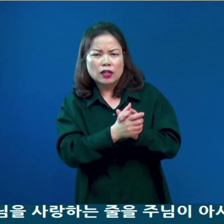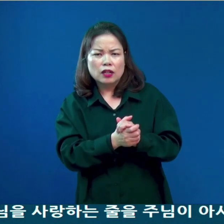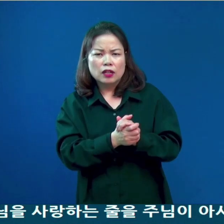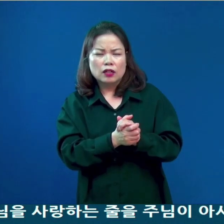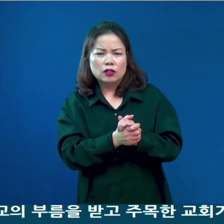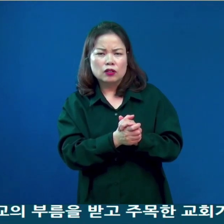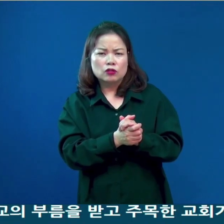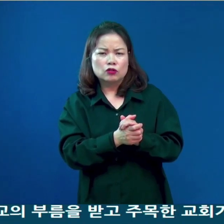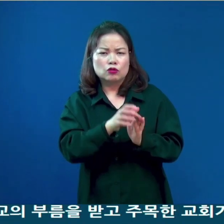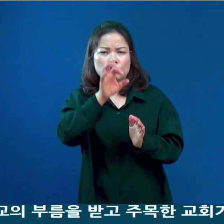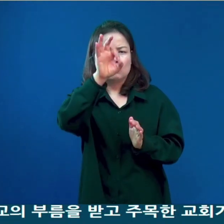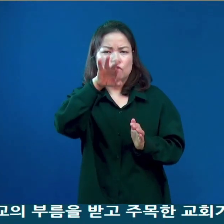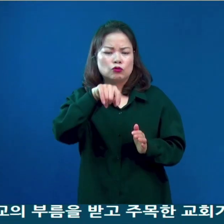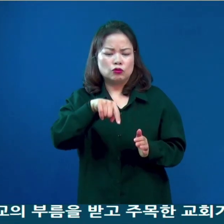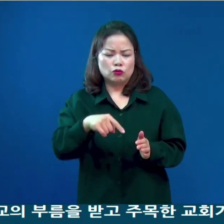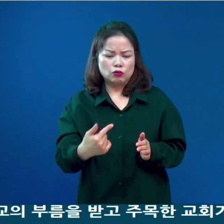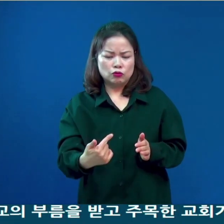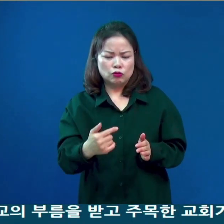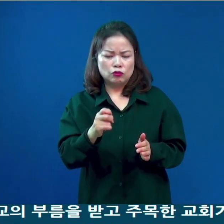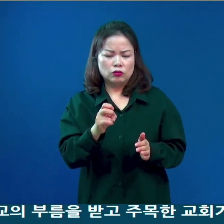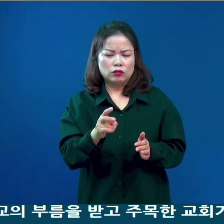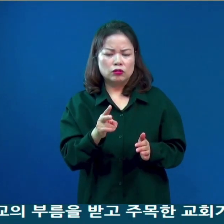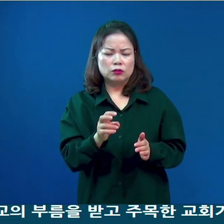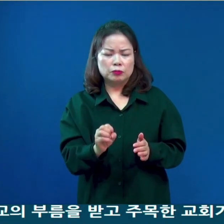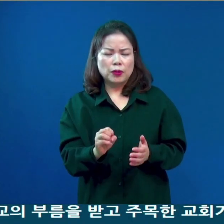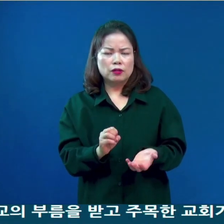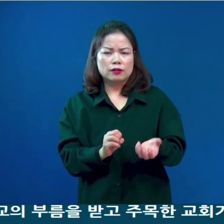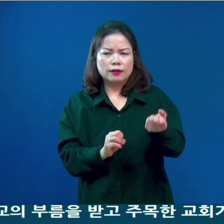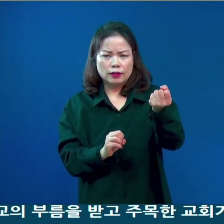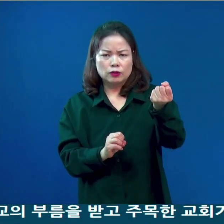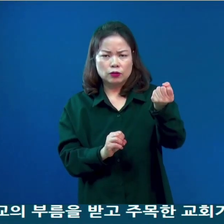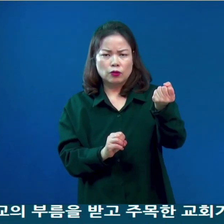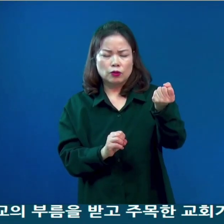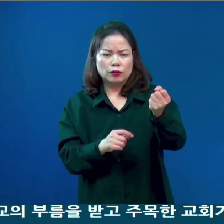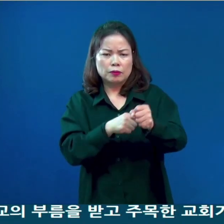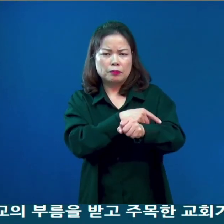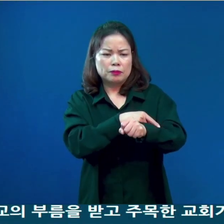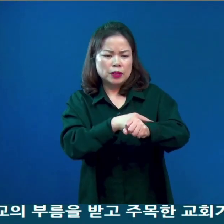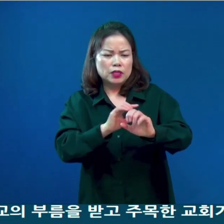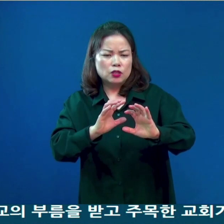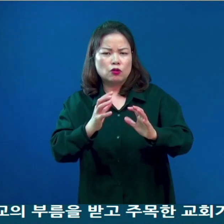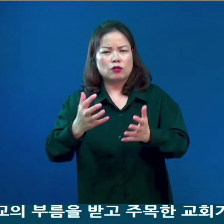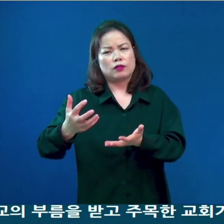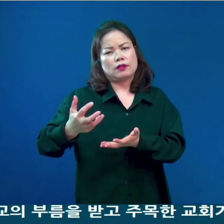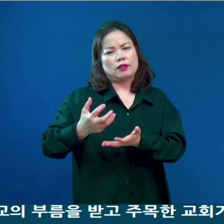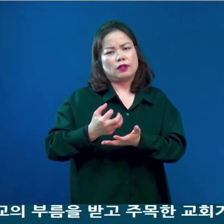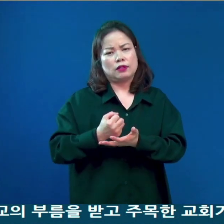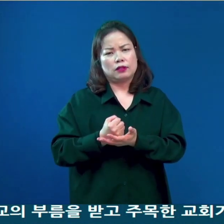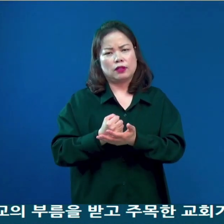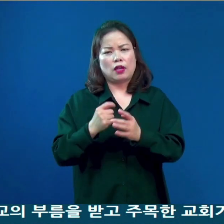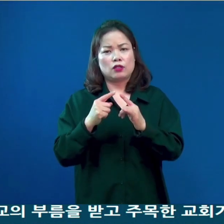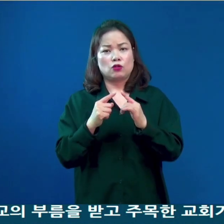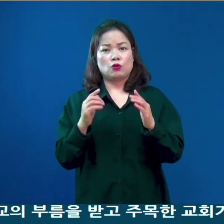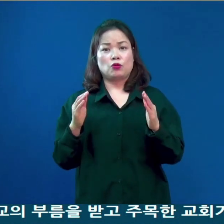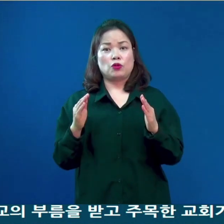운명을 가지고 그 애증을 가지고 민족을 품어냈던 한